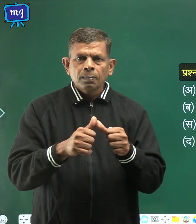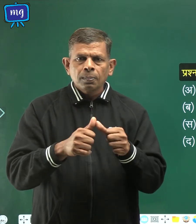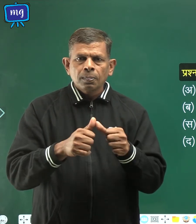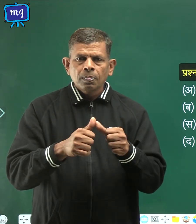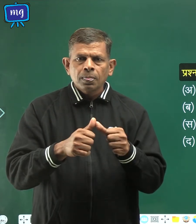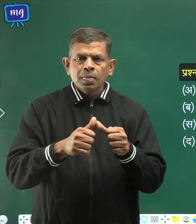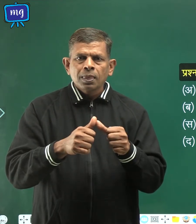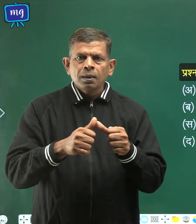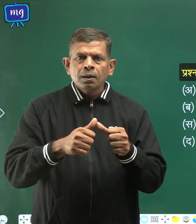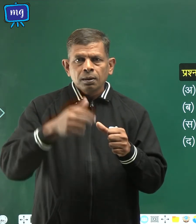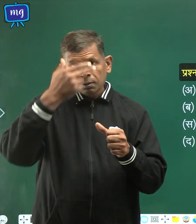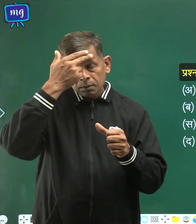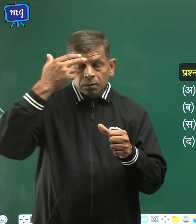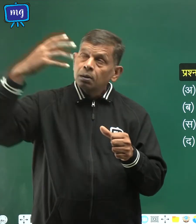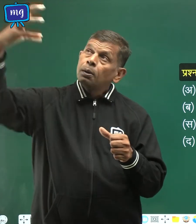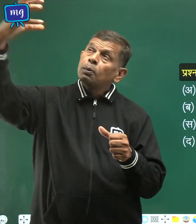सूर्यमुखी,